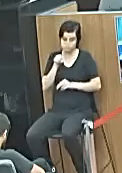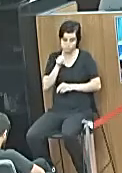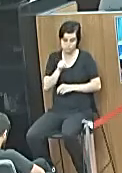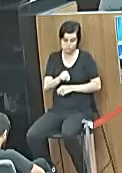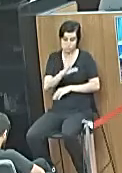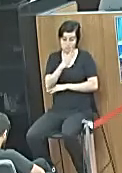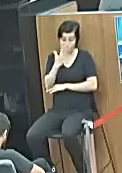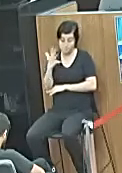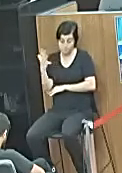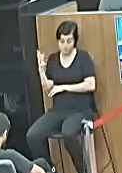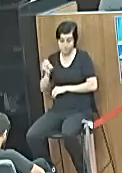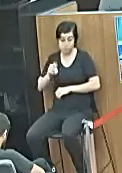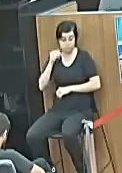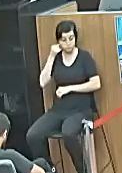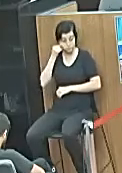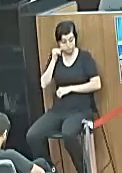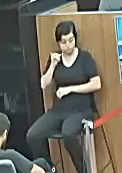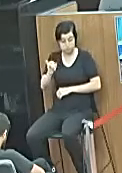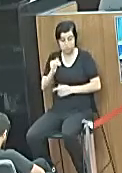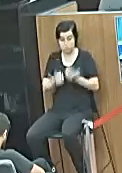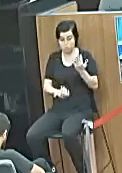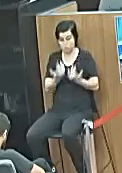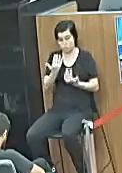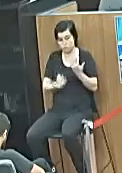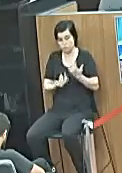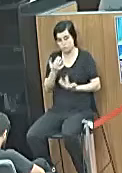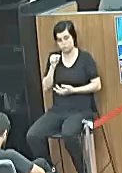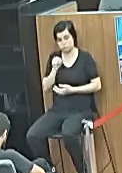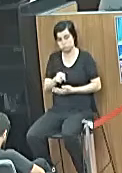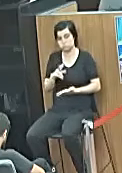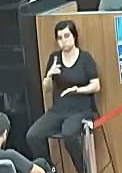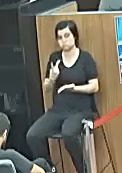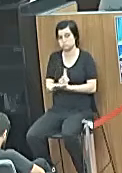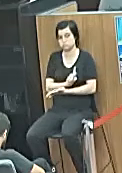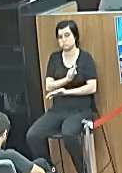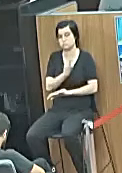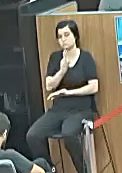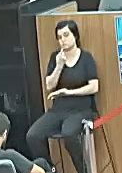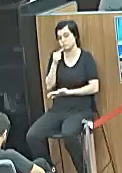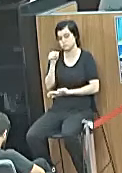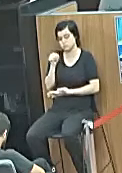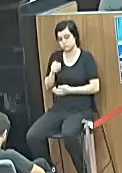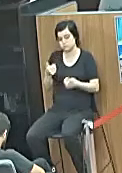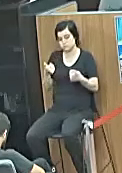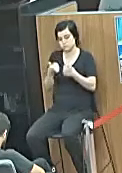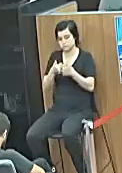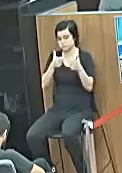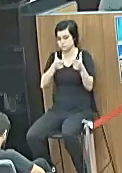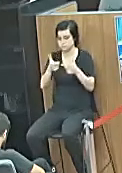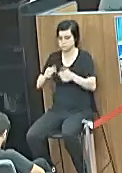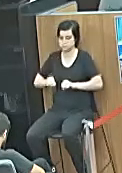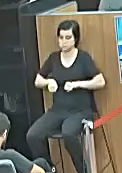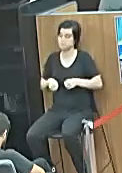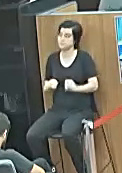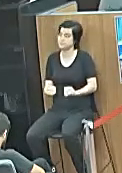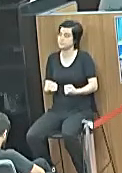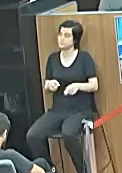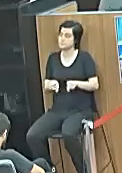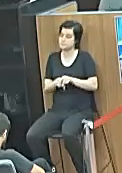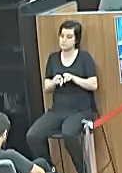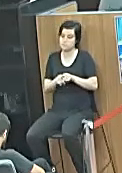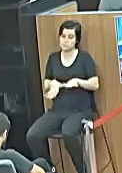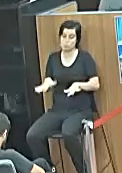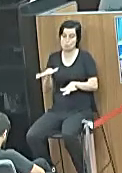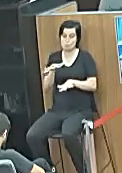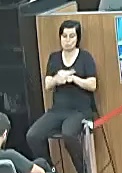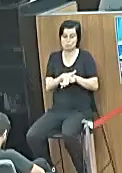destinada à prevenção e combate aos incêndios florestais no interior e no entorno das unidades de conservação incluir todas